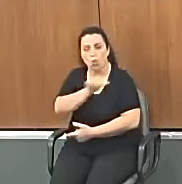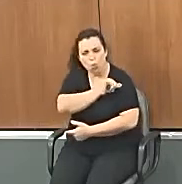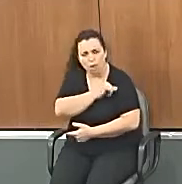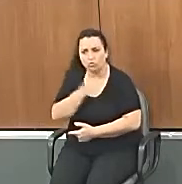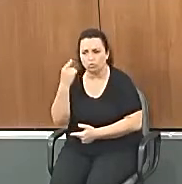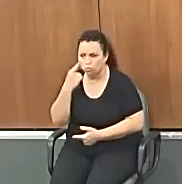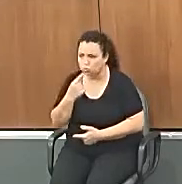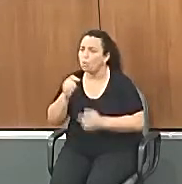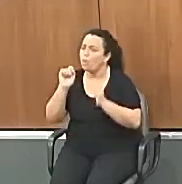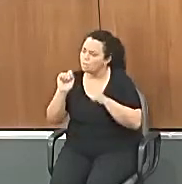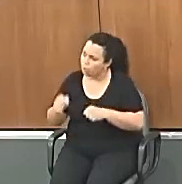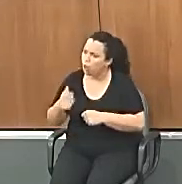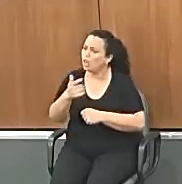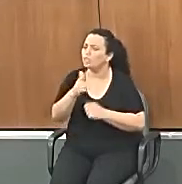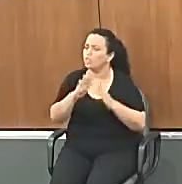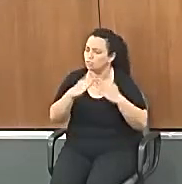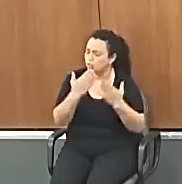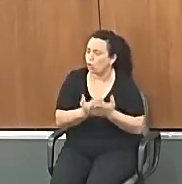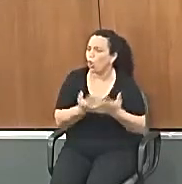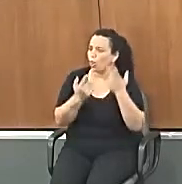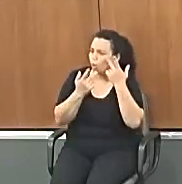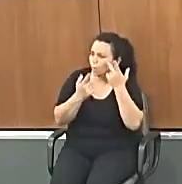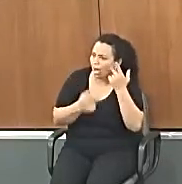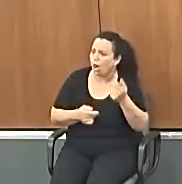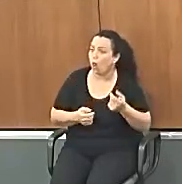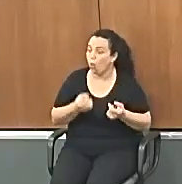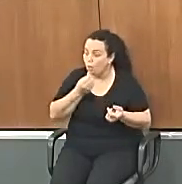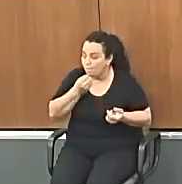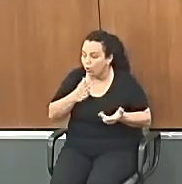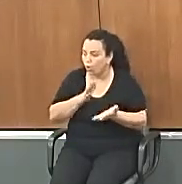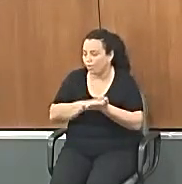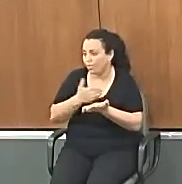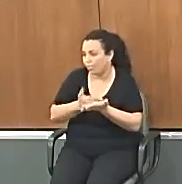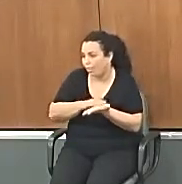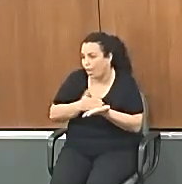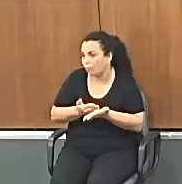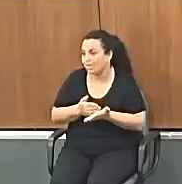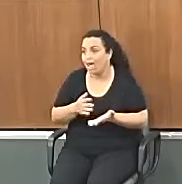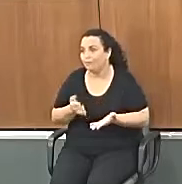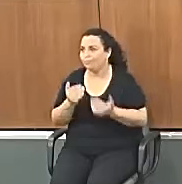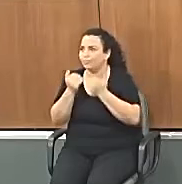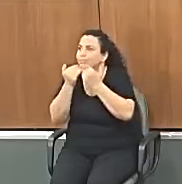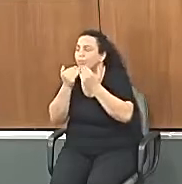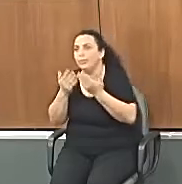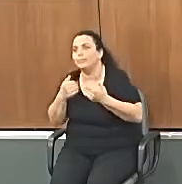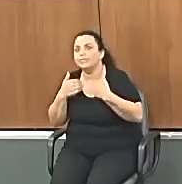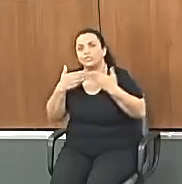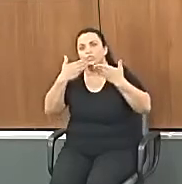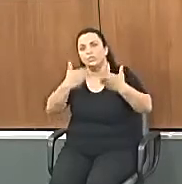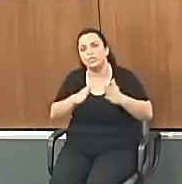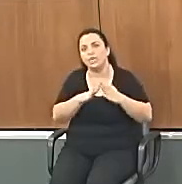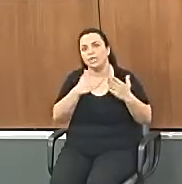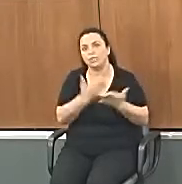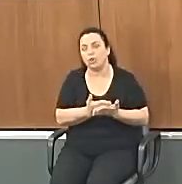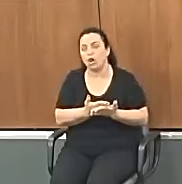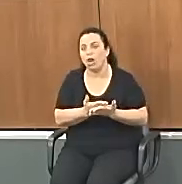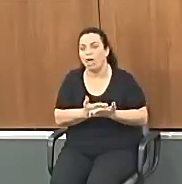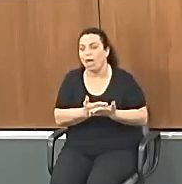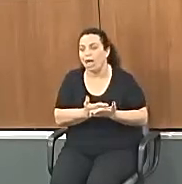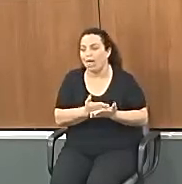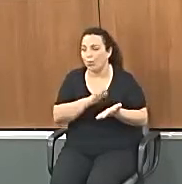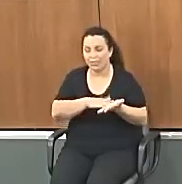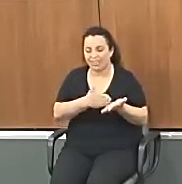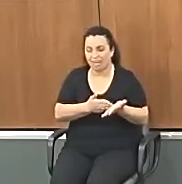comum tem um bom intérprete não adianta chegar lá na escola e têm um teste que não vai traduzir pra ir na